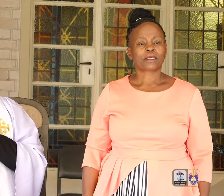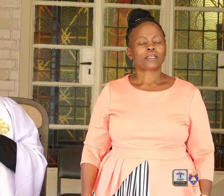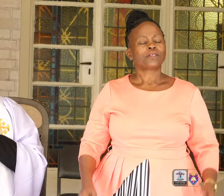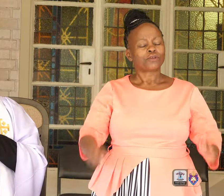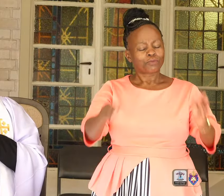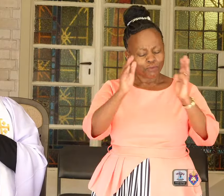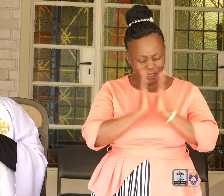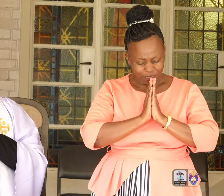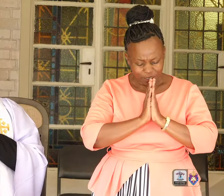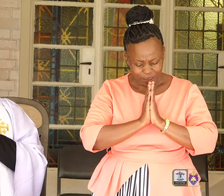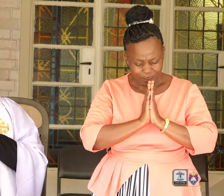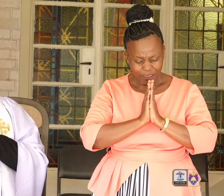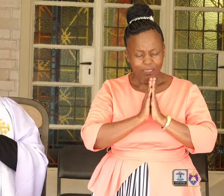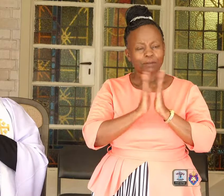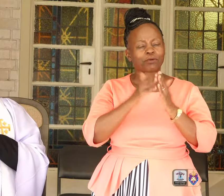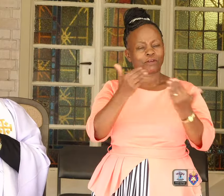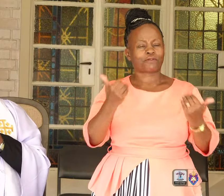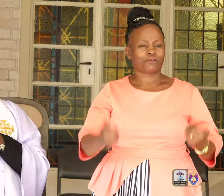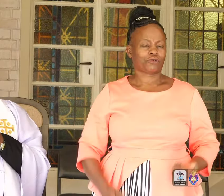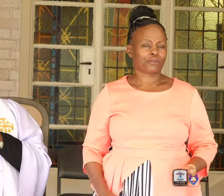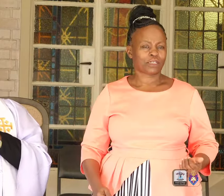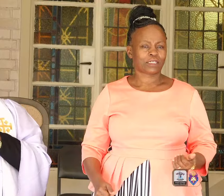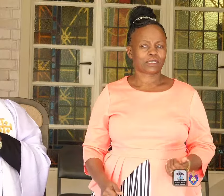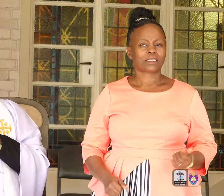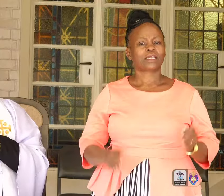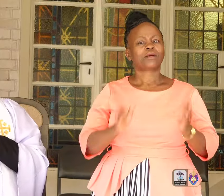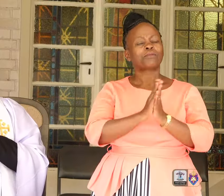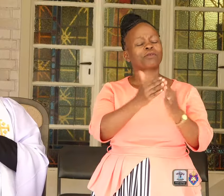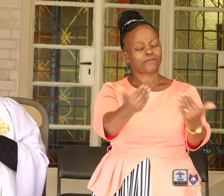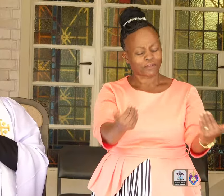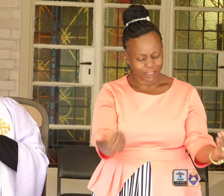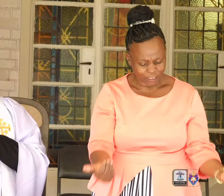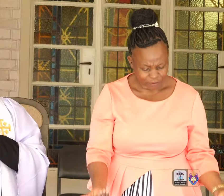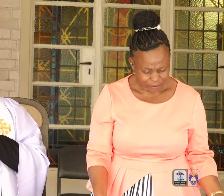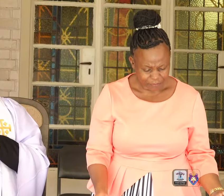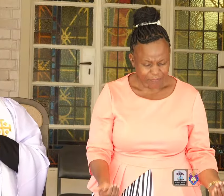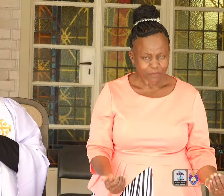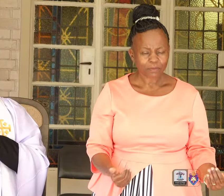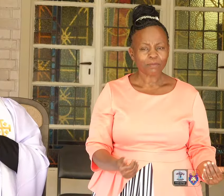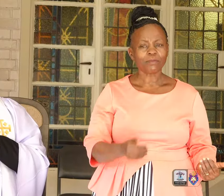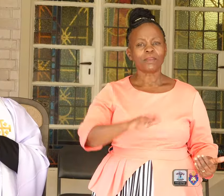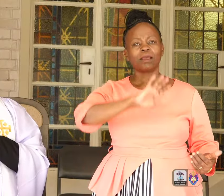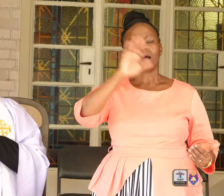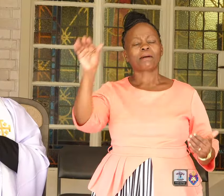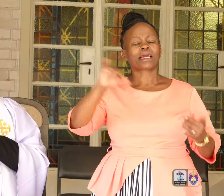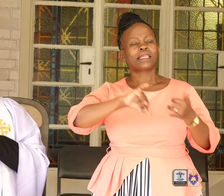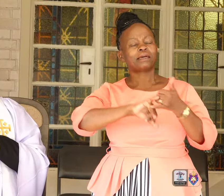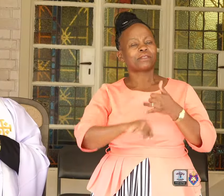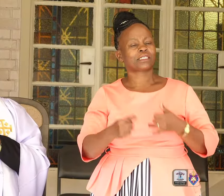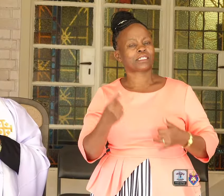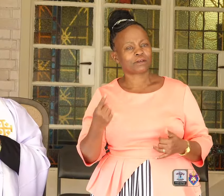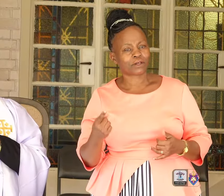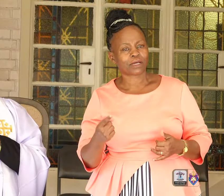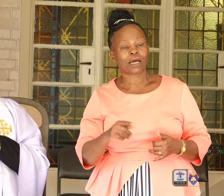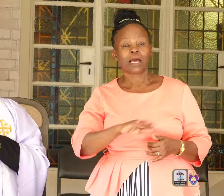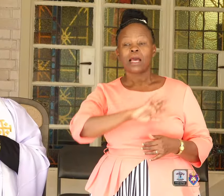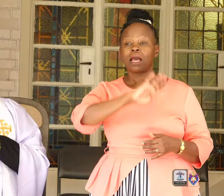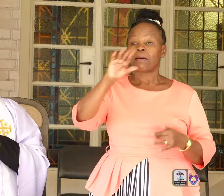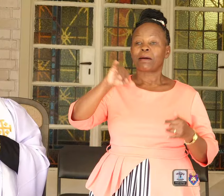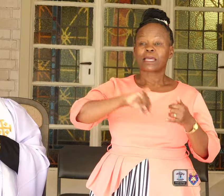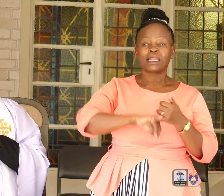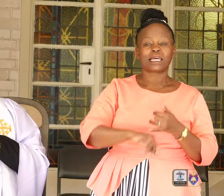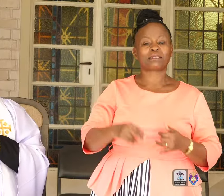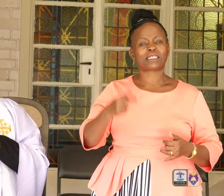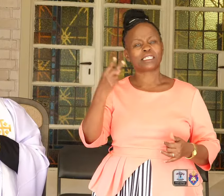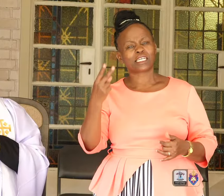okusaba n'osabira abaana. Sabira abato, abaana ababaddayo mu senior 1, abaana ababaddayo mu senior 2,